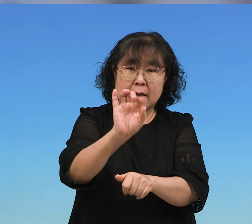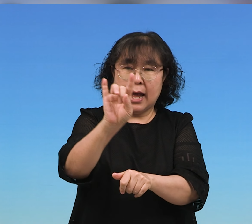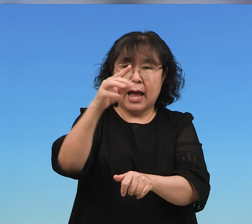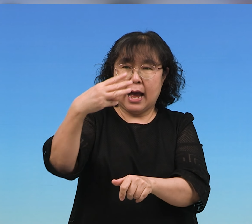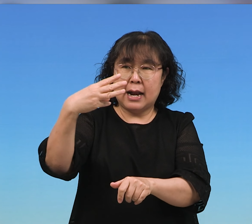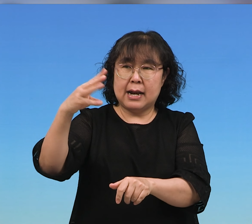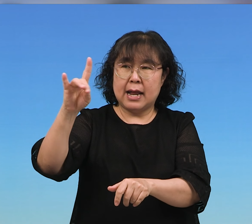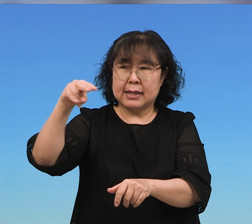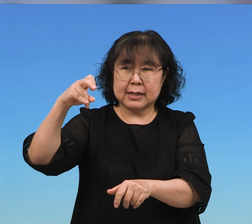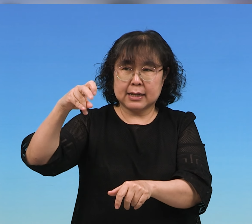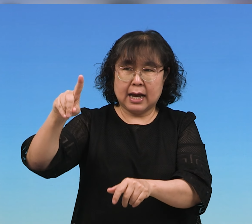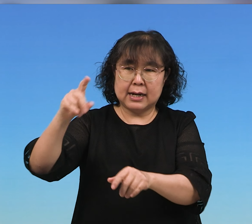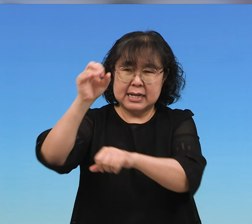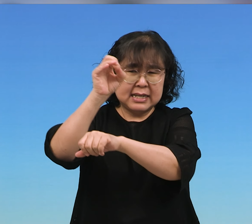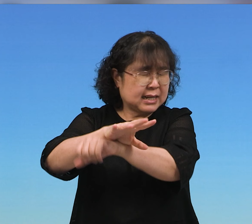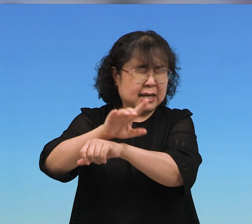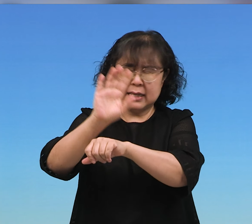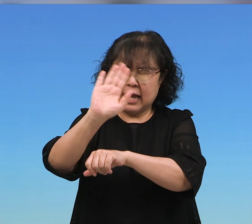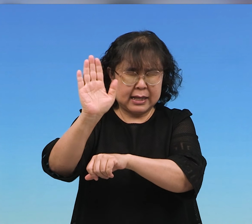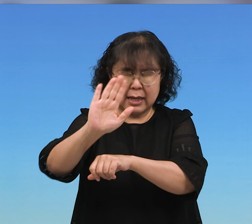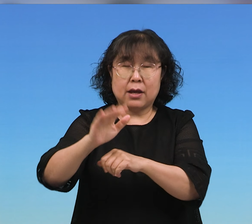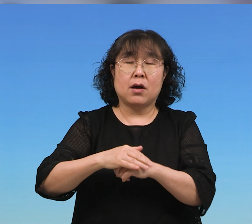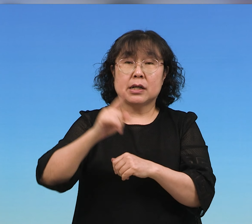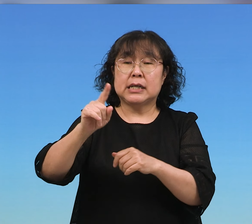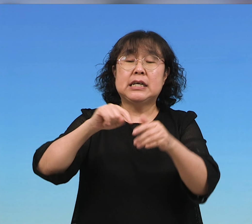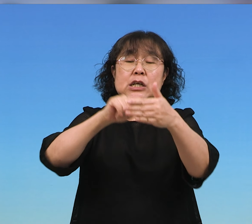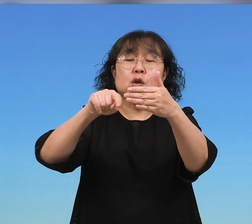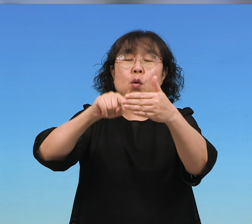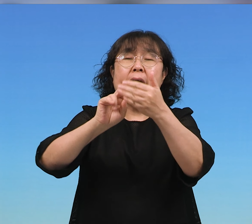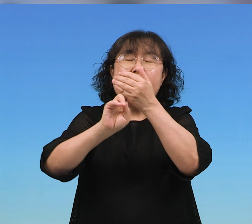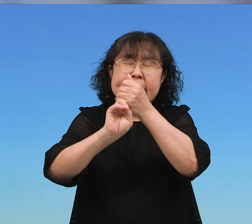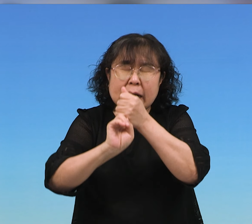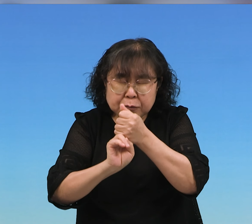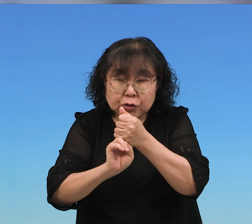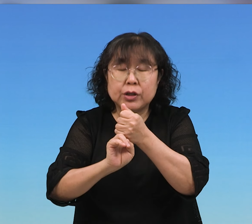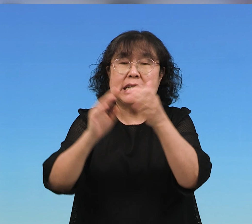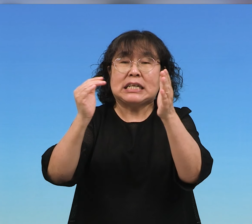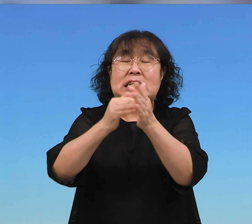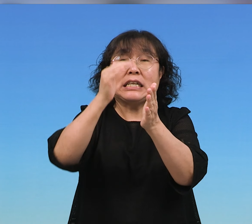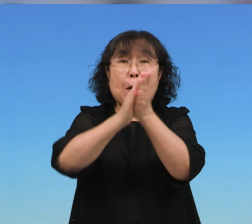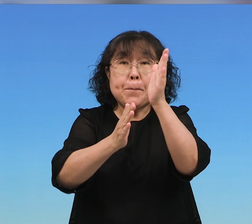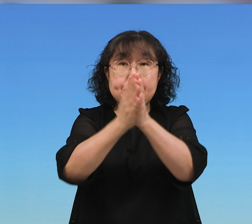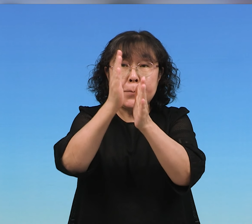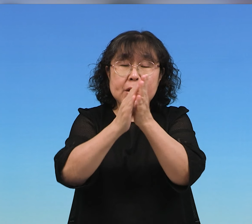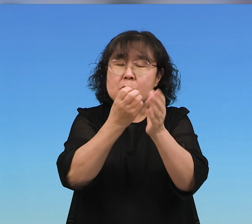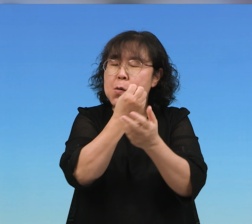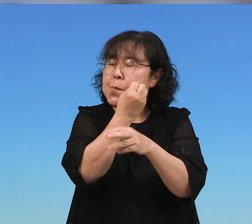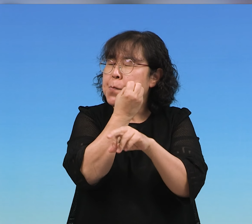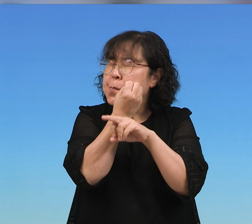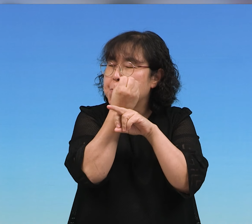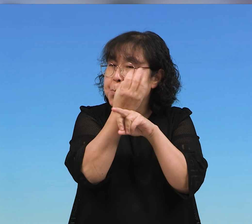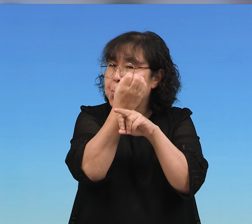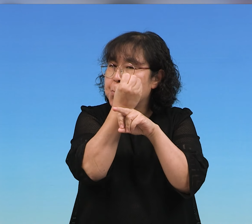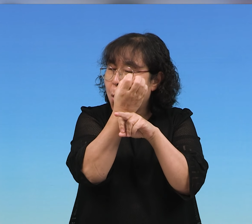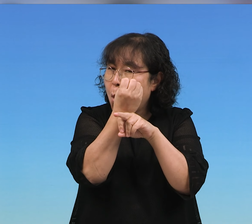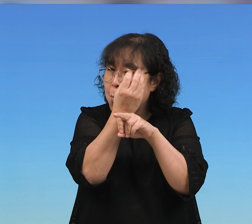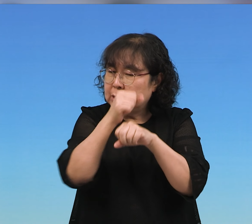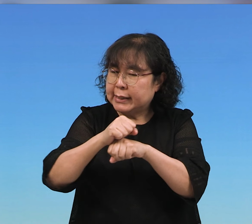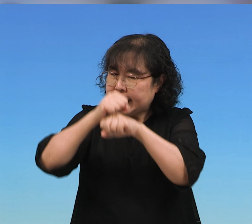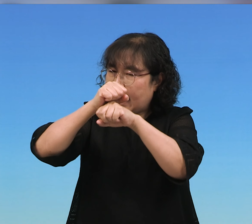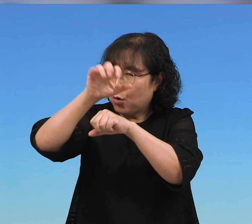바라보고 그 땅을 사자는 것이 아닙니다. 저는 그 안에 감추어진 무한한 보고 이